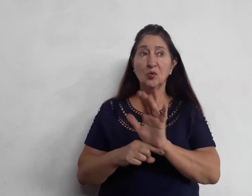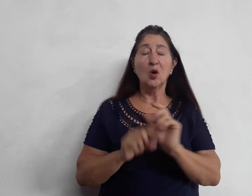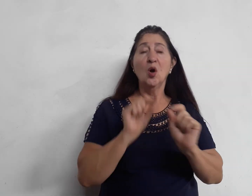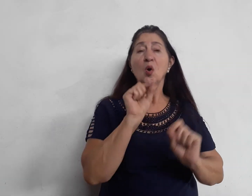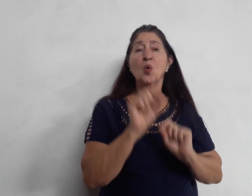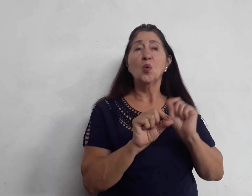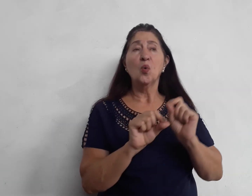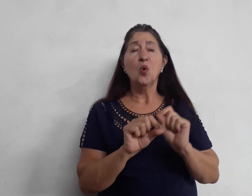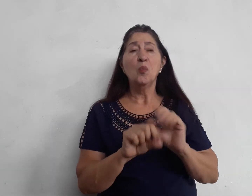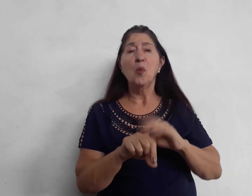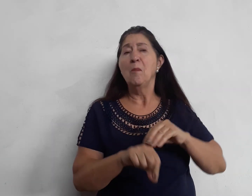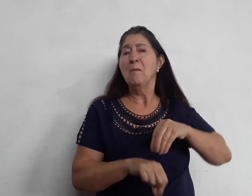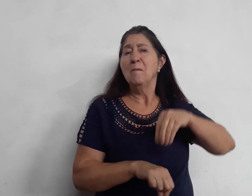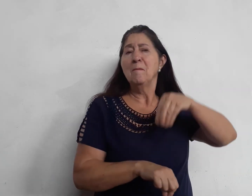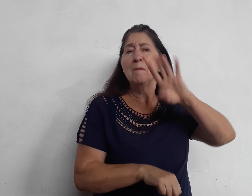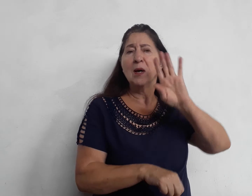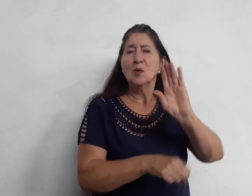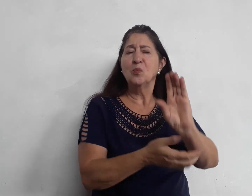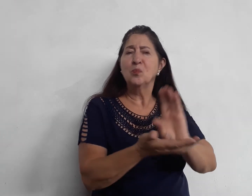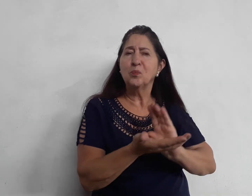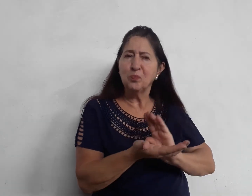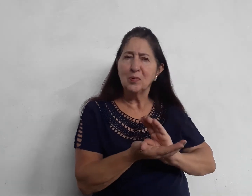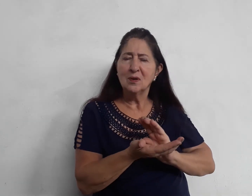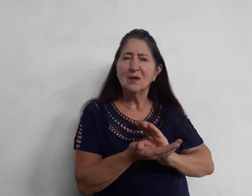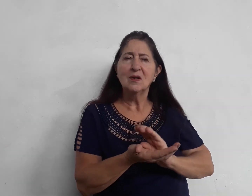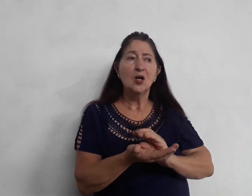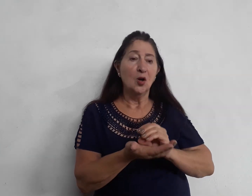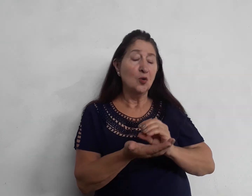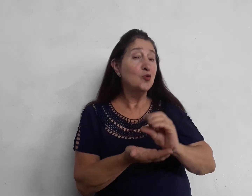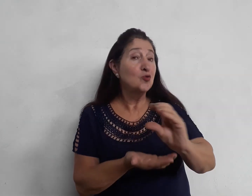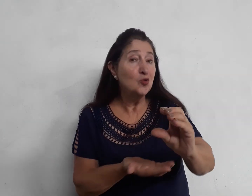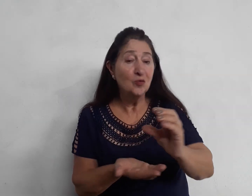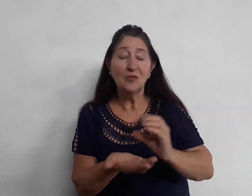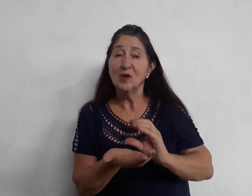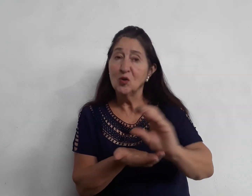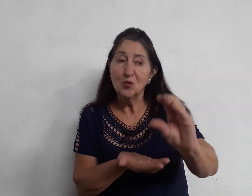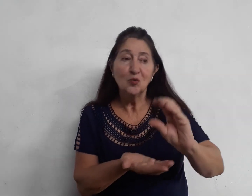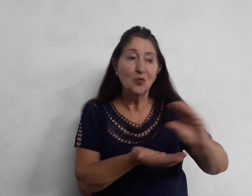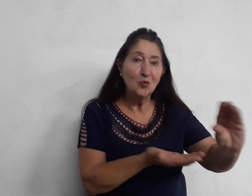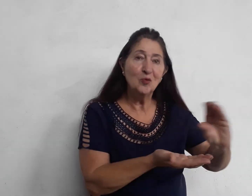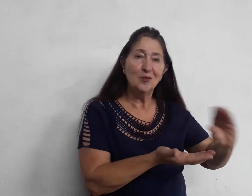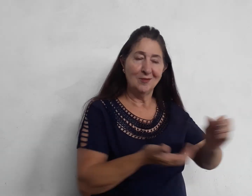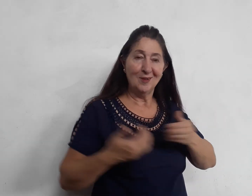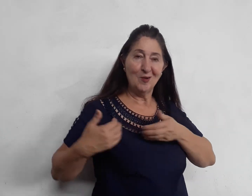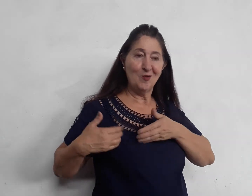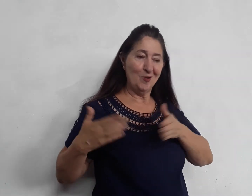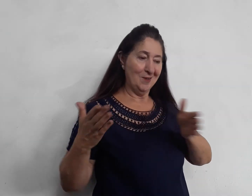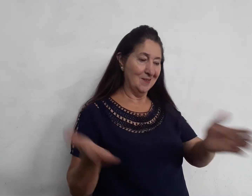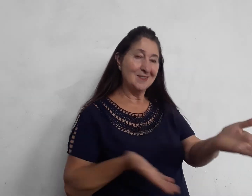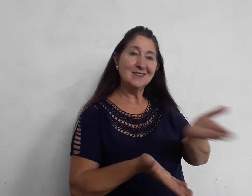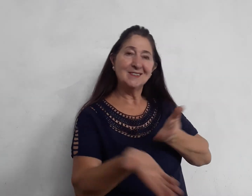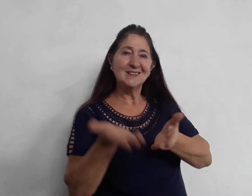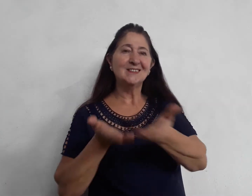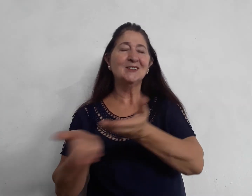condições financeiras, ajudem mais, estendam a mão, abram o coração para servir, para ajudar os